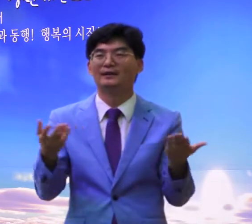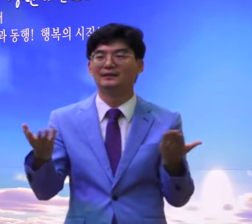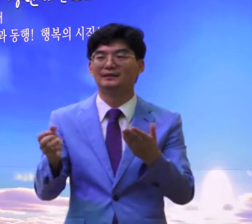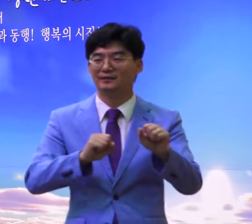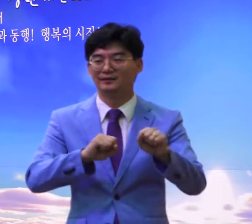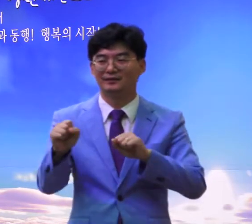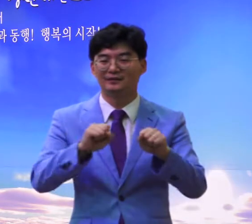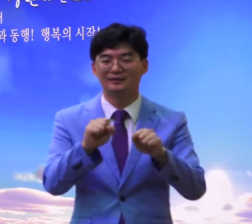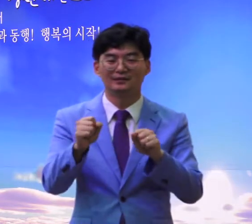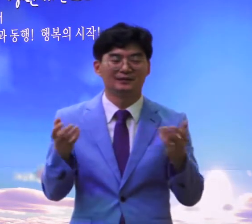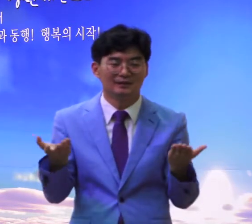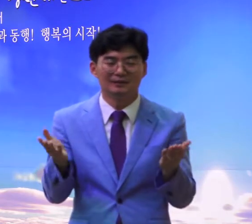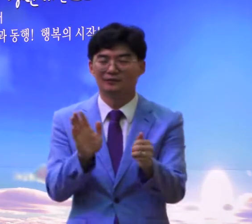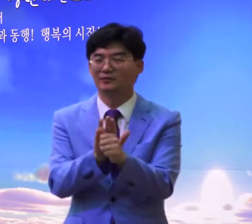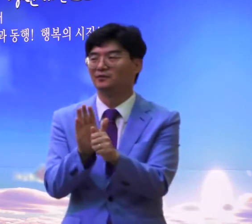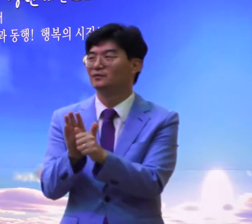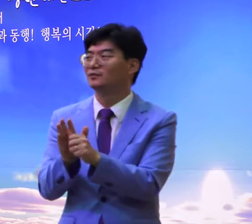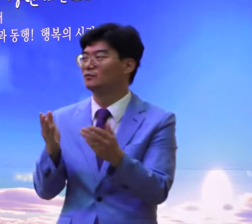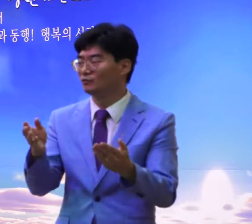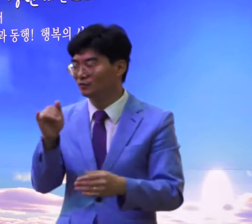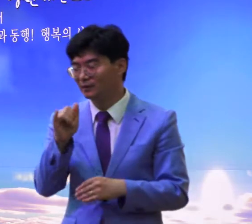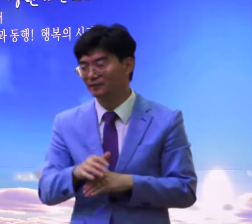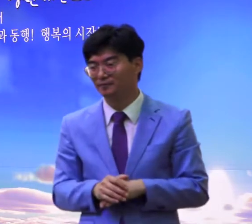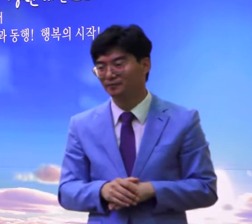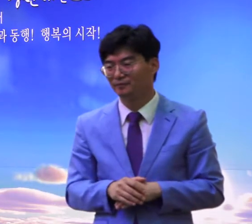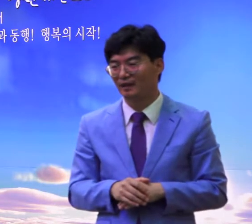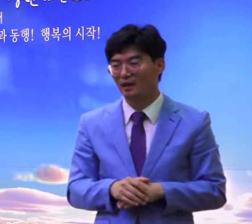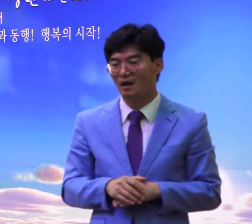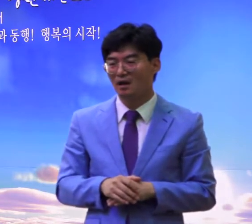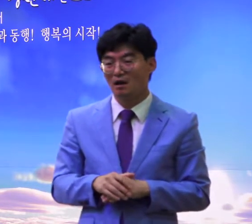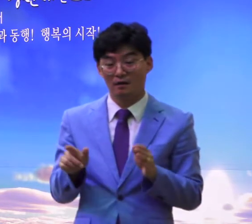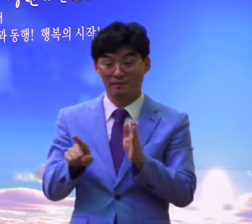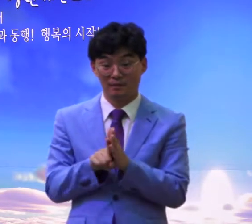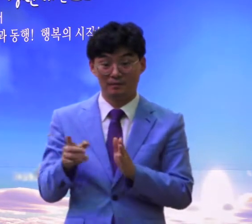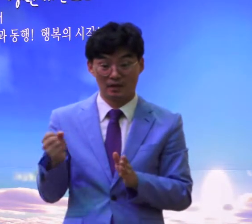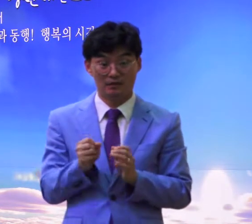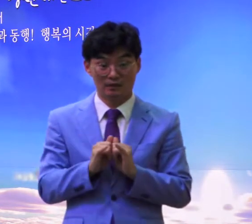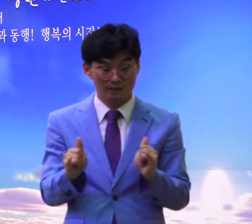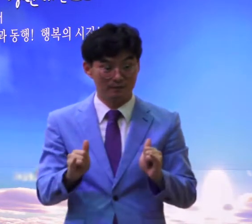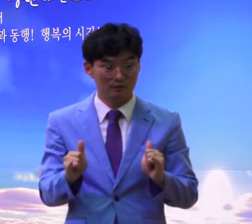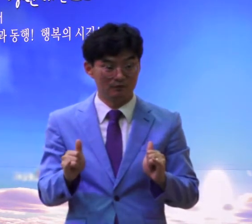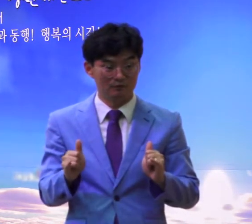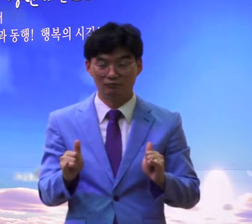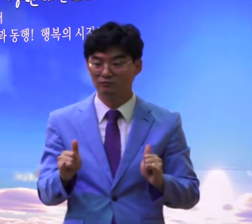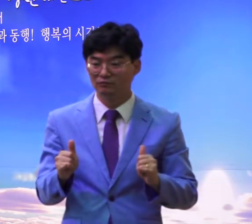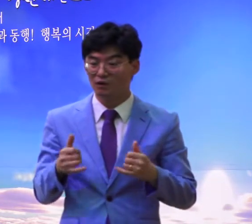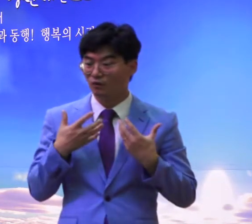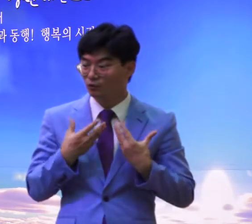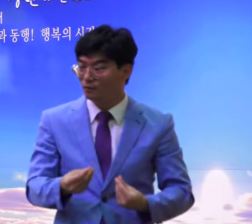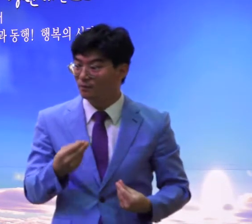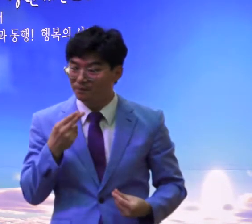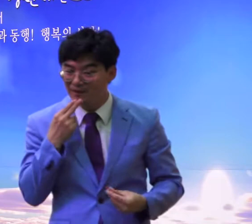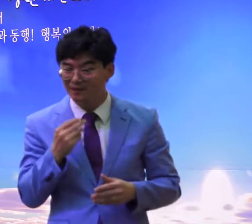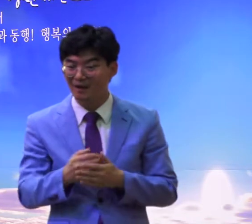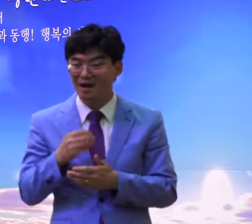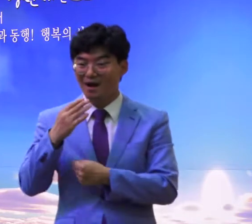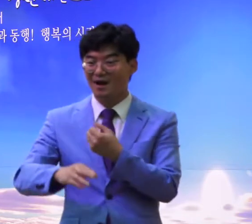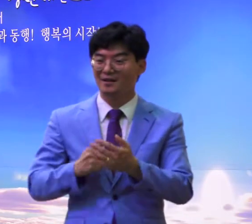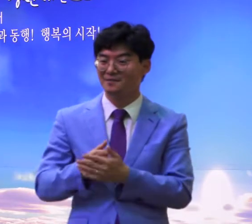세상에 살아가는 믿음의 사람들을 세상은 두려워합니다. 왜냐하면 그런 믿음의 사람 속에 하나님